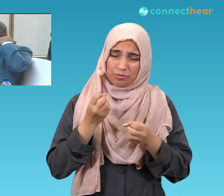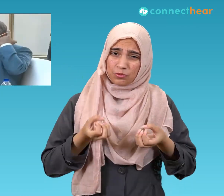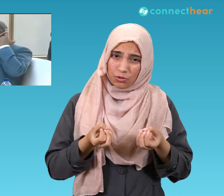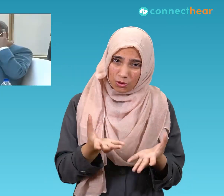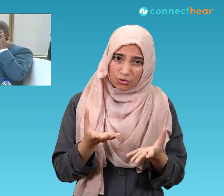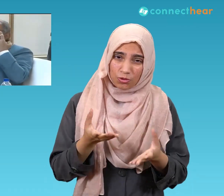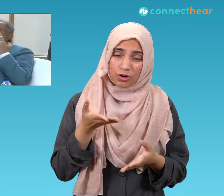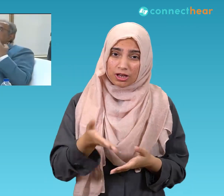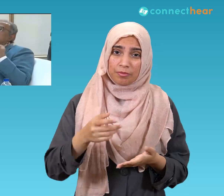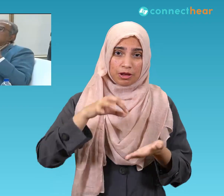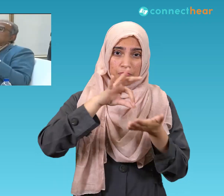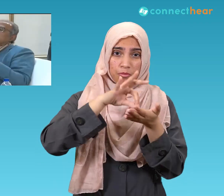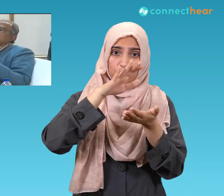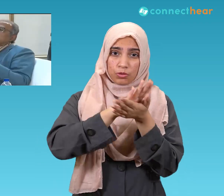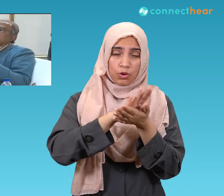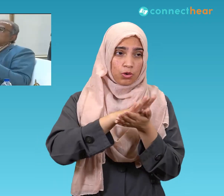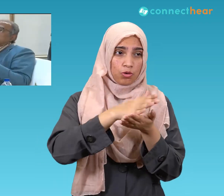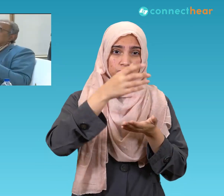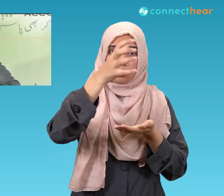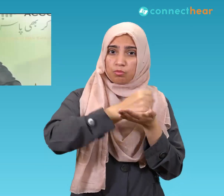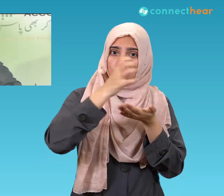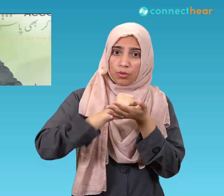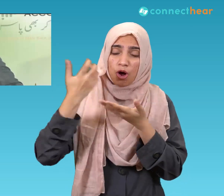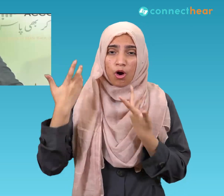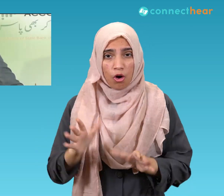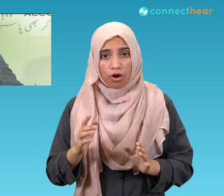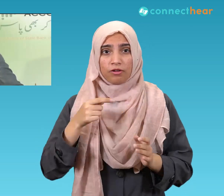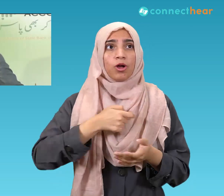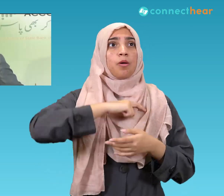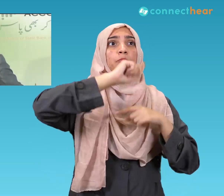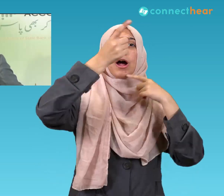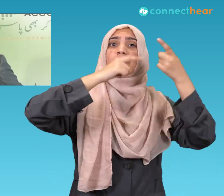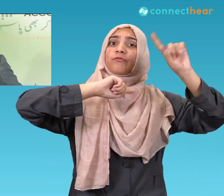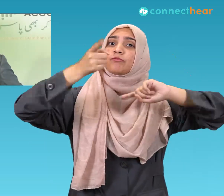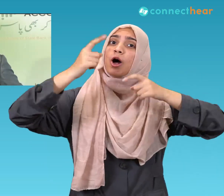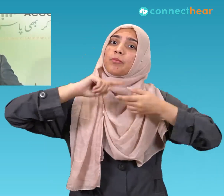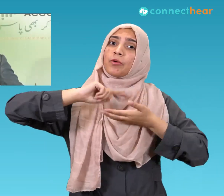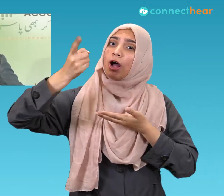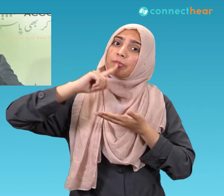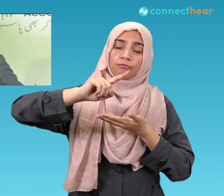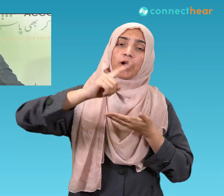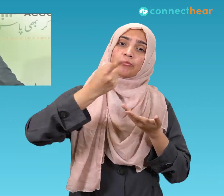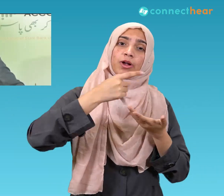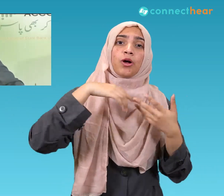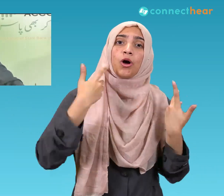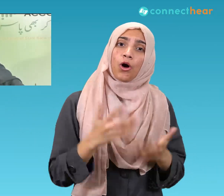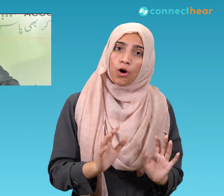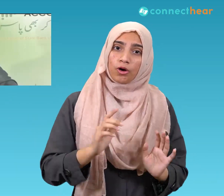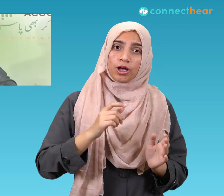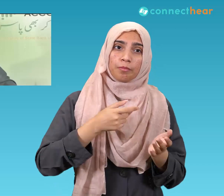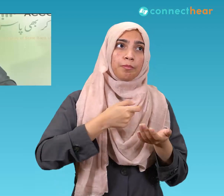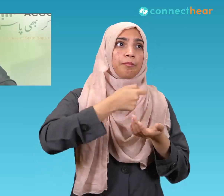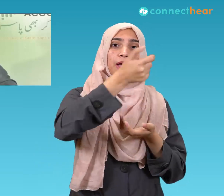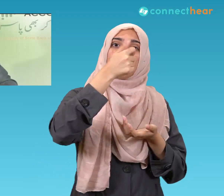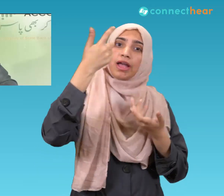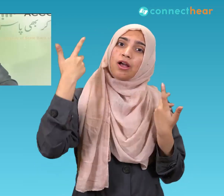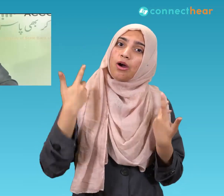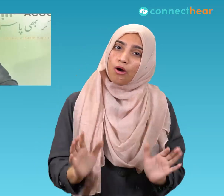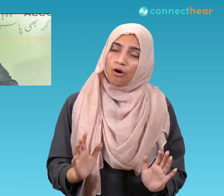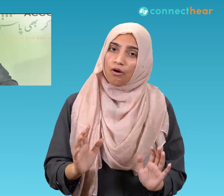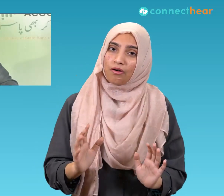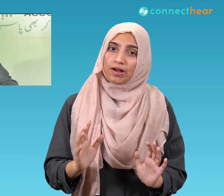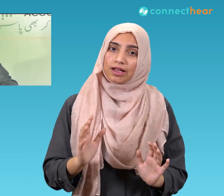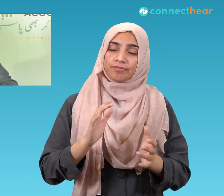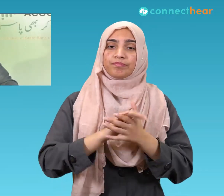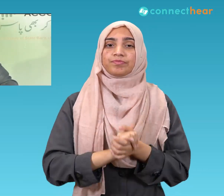کیے ہیں. کبھی بھی پاکستان کی تاریخ میں کسی گورنمنٹ نے اتنے زیادہ قرضے واپس نہیں کیے. میں